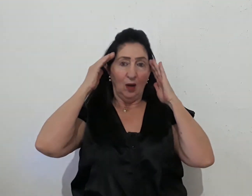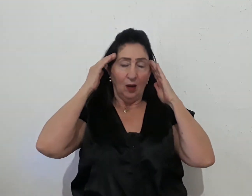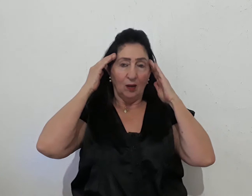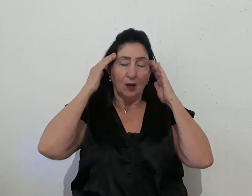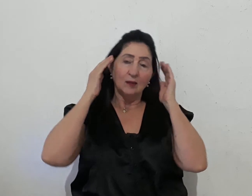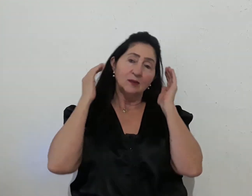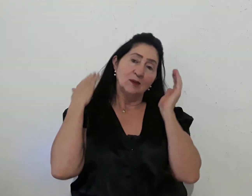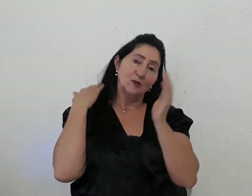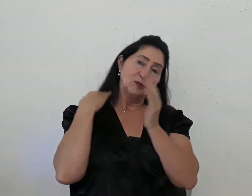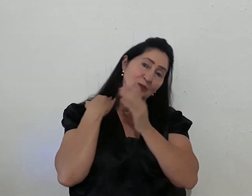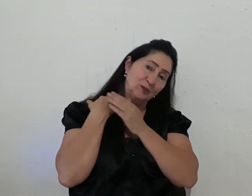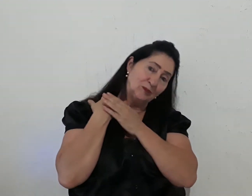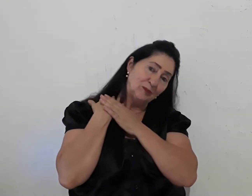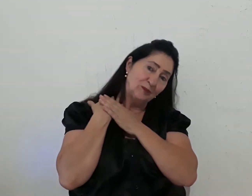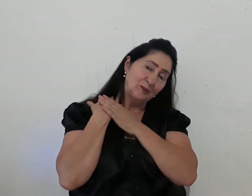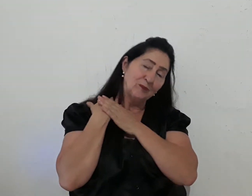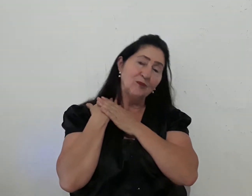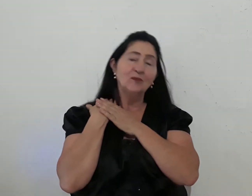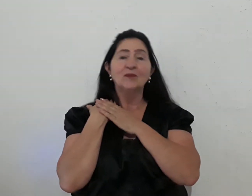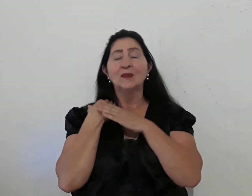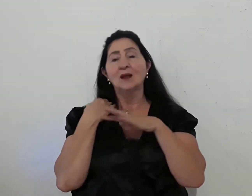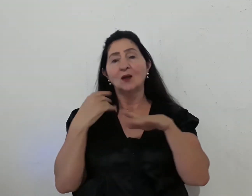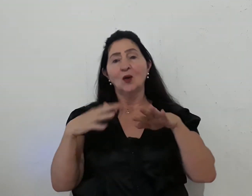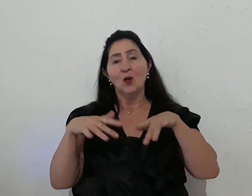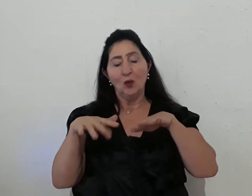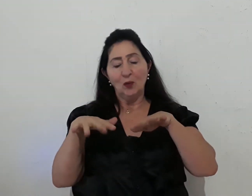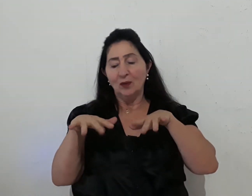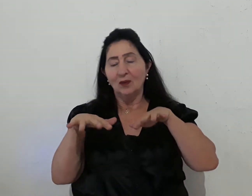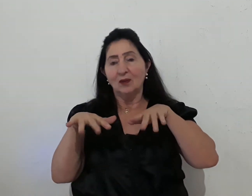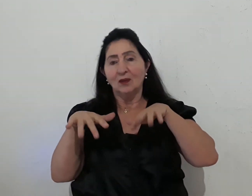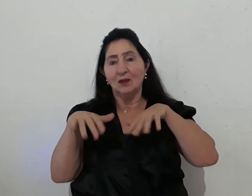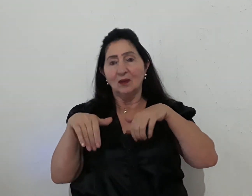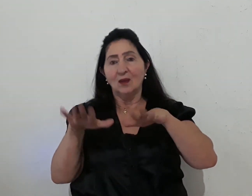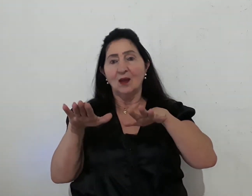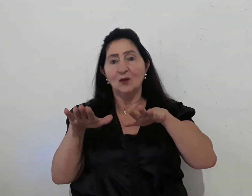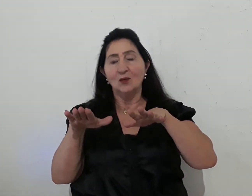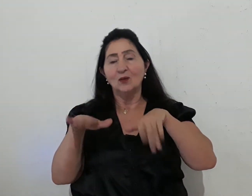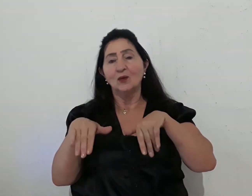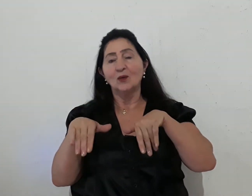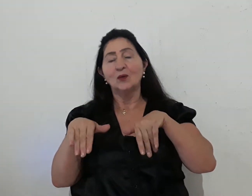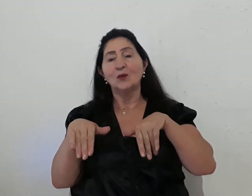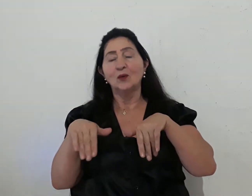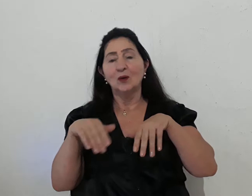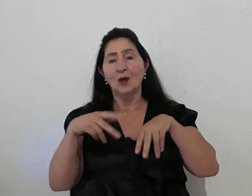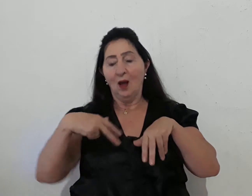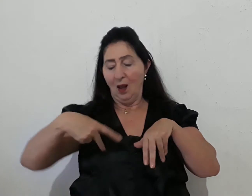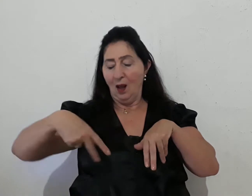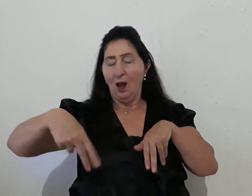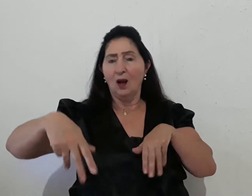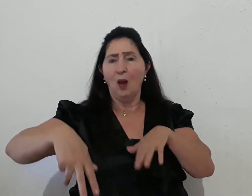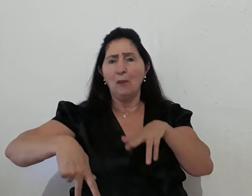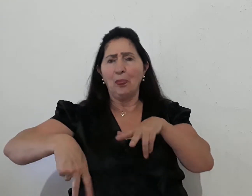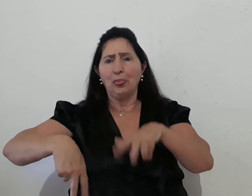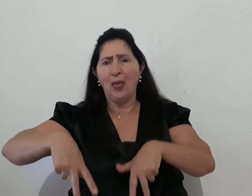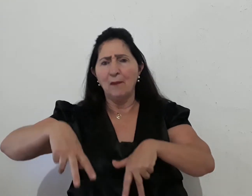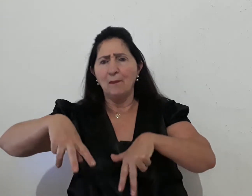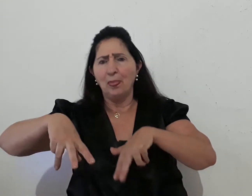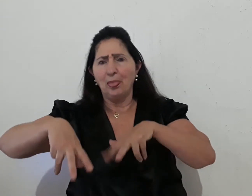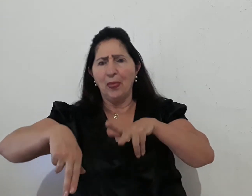ombro, os dedos do pé sacudindo, a ação de pés andando na lama e a posição das pernas